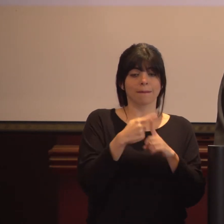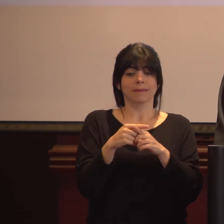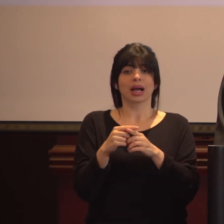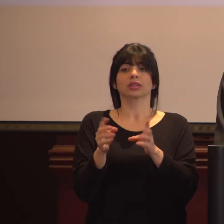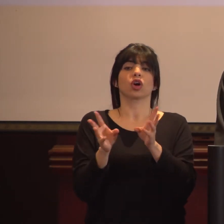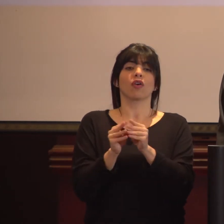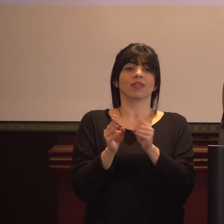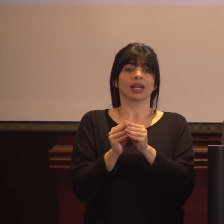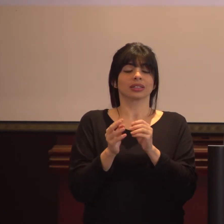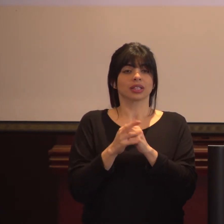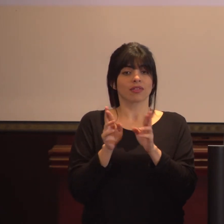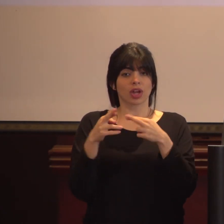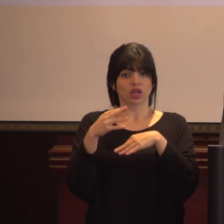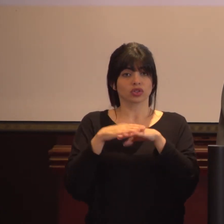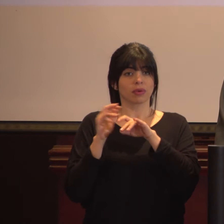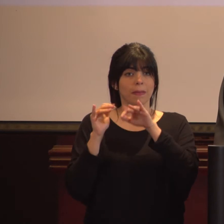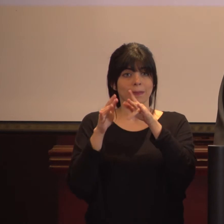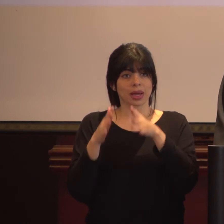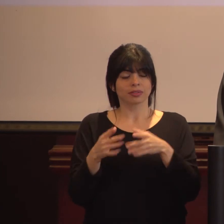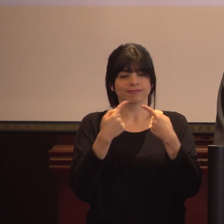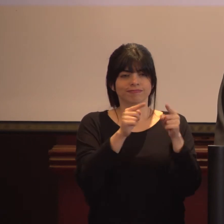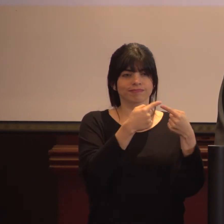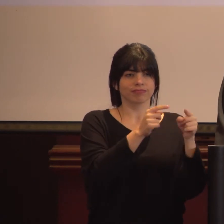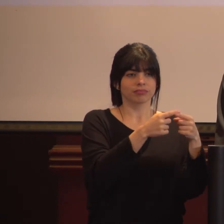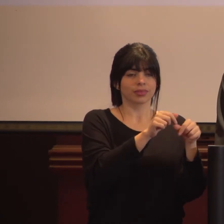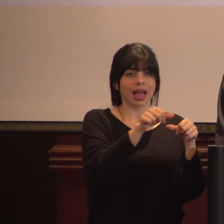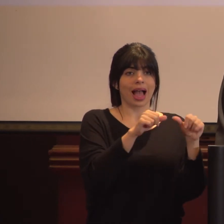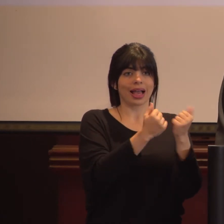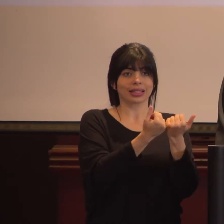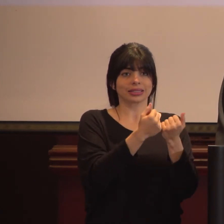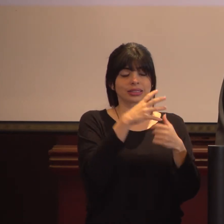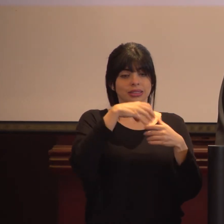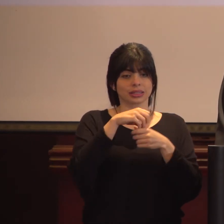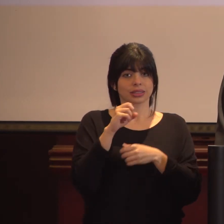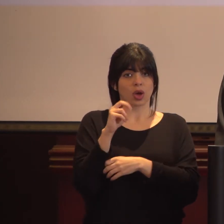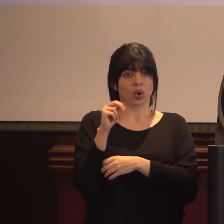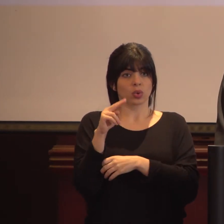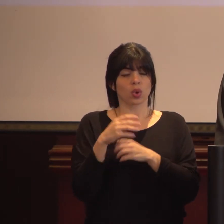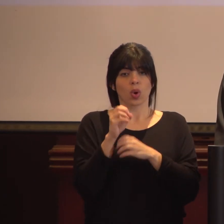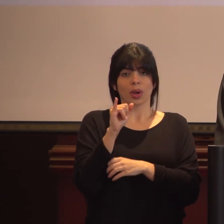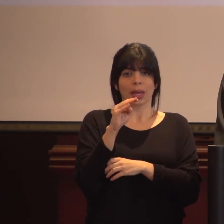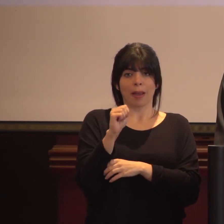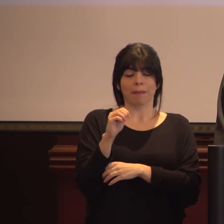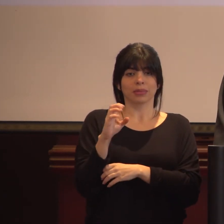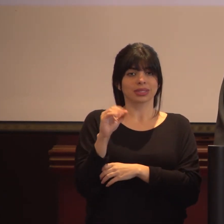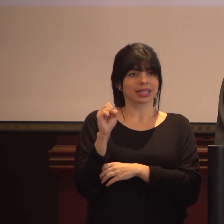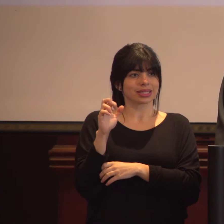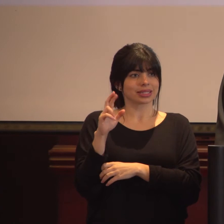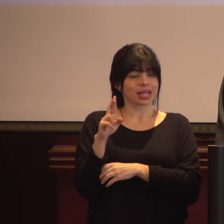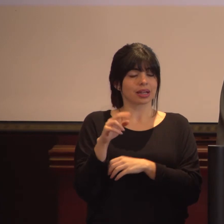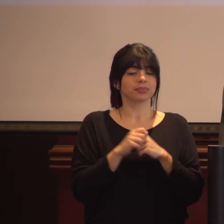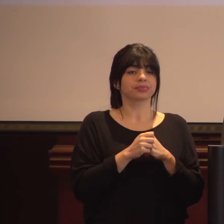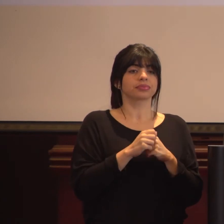regional sobre migración las distintas agencias del sistema de Naciones Unidas la oim el cicr las